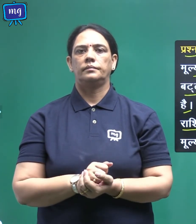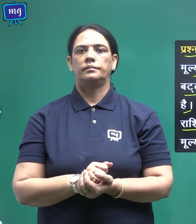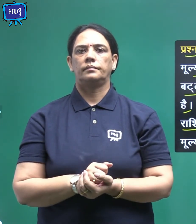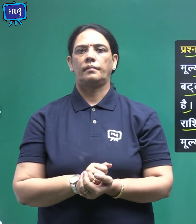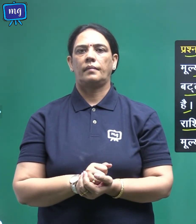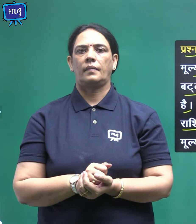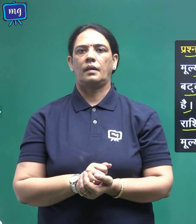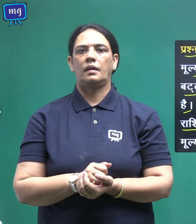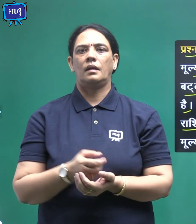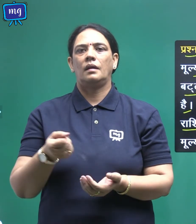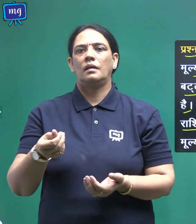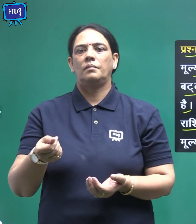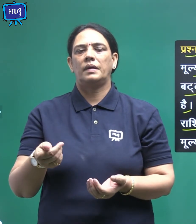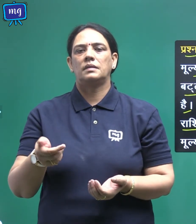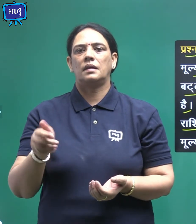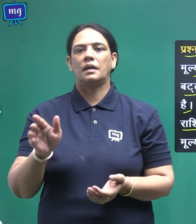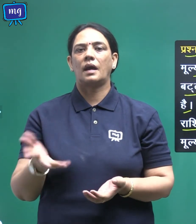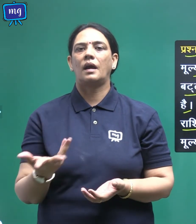राशि क्या है